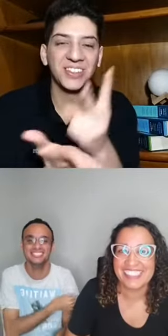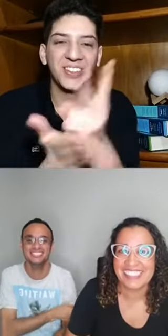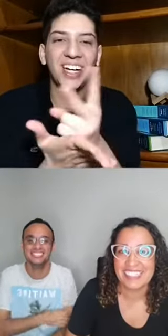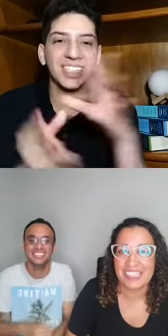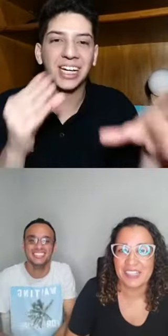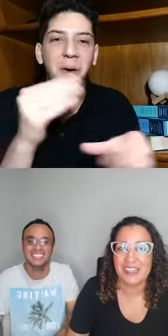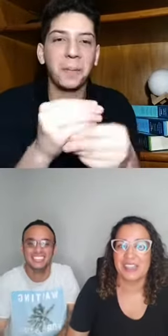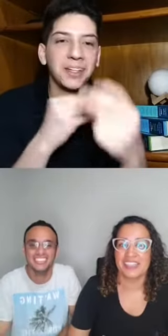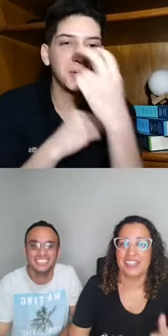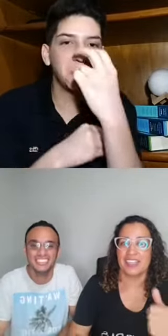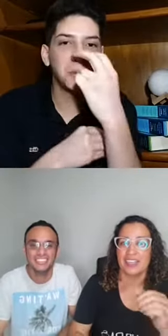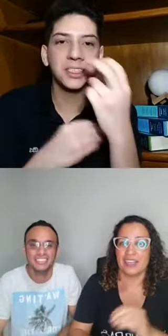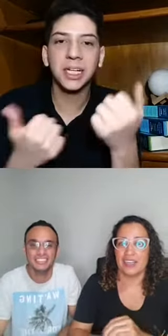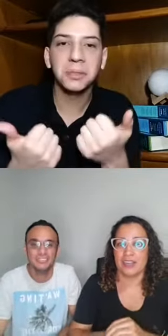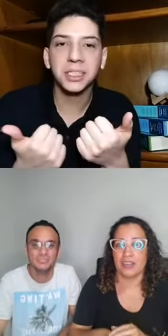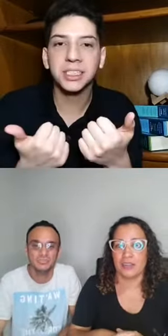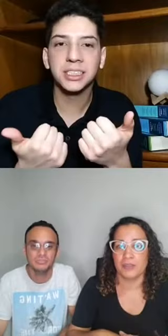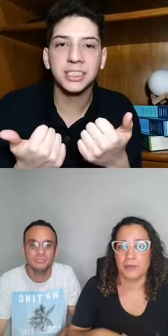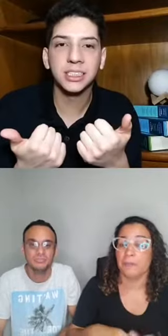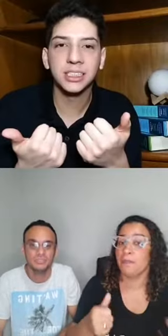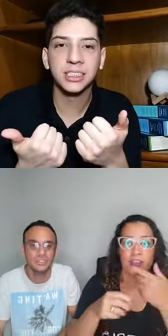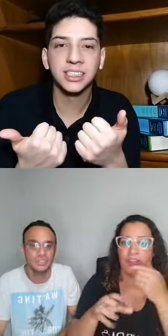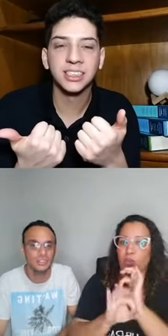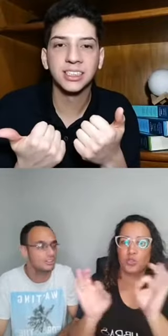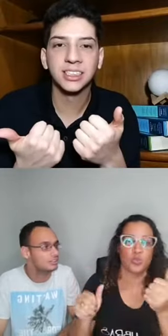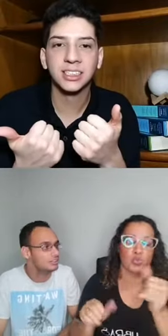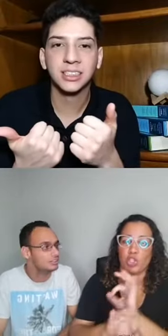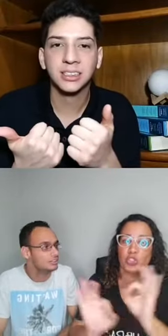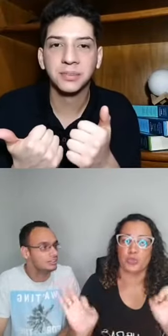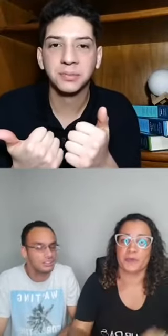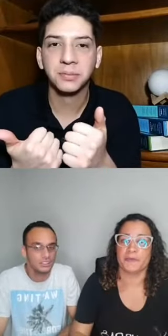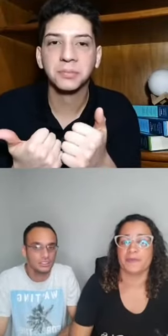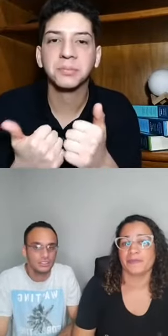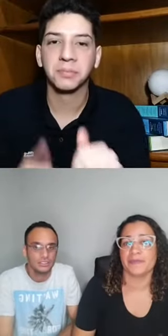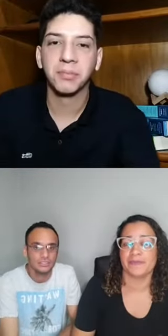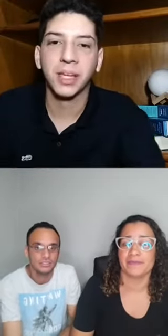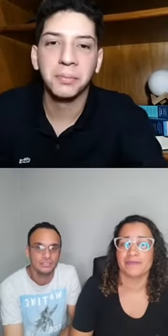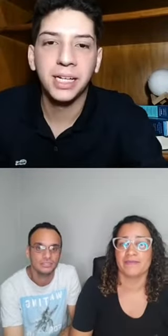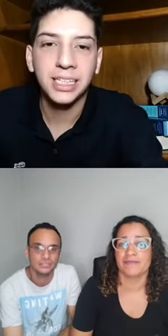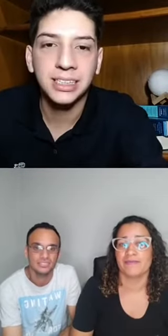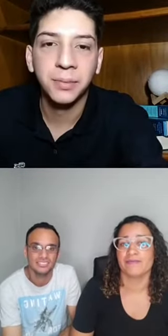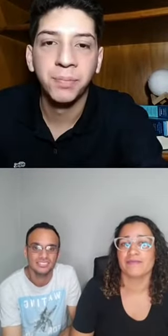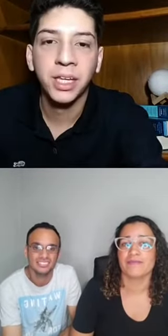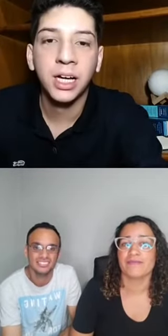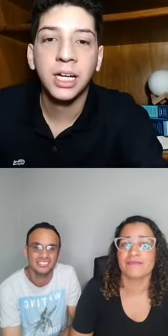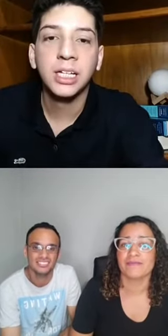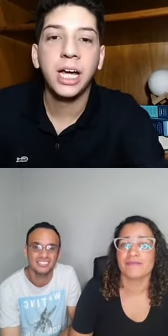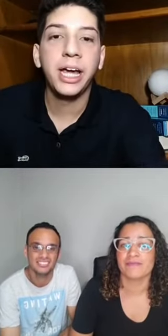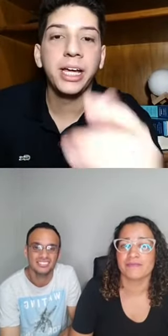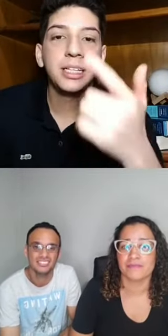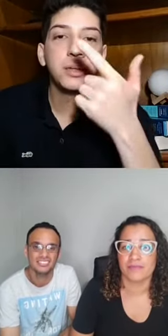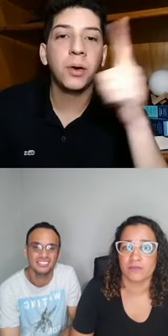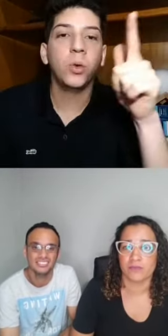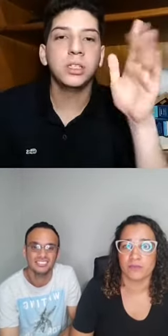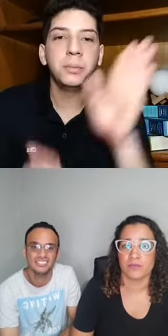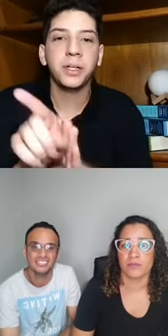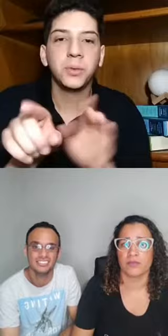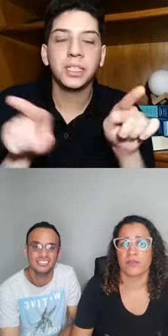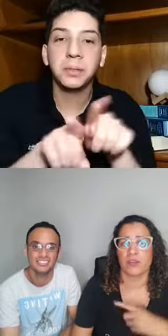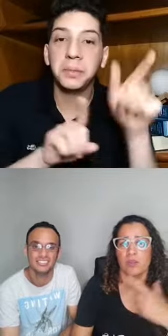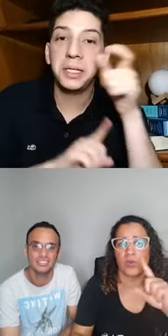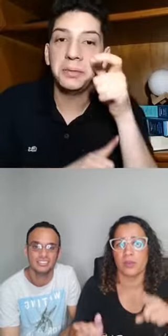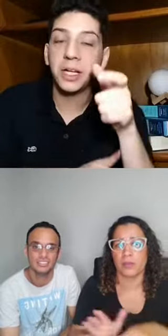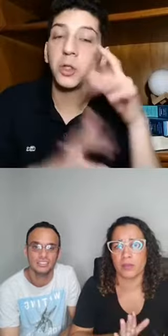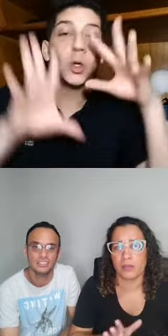Pode continuar? Você quer completar alguma coisa, Camila? Não, ele falou tudo, ótimo. Beleza. Tem uma outra